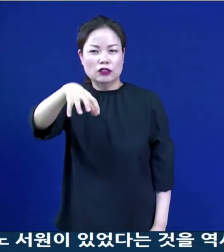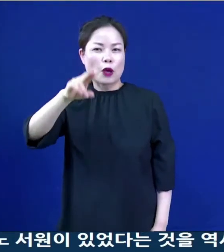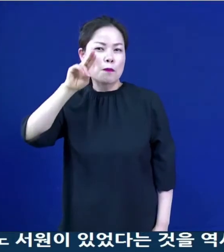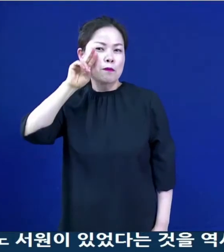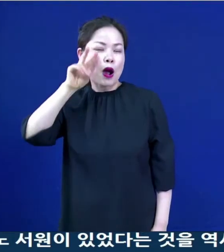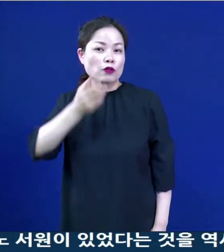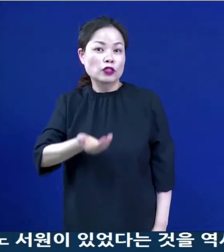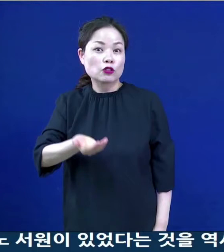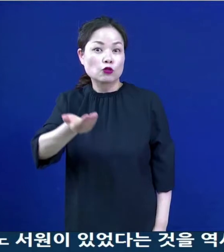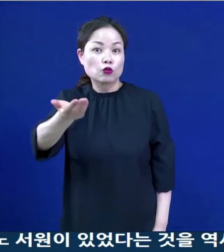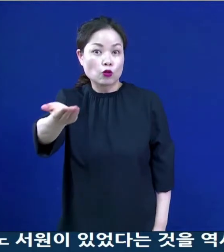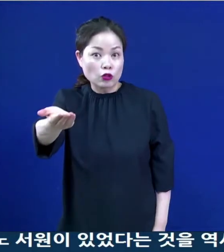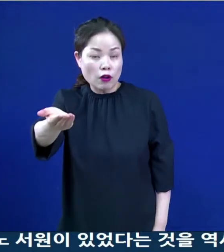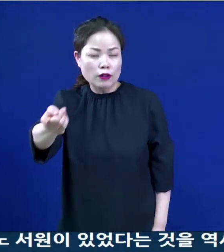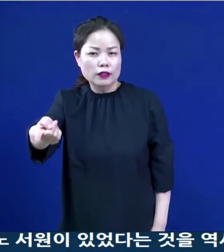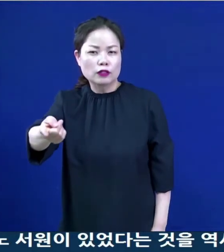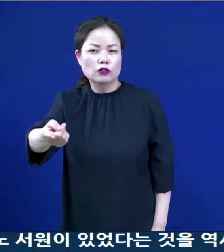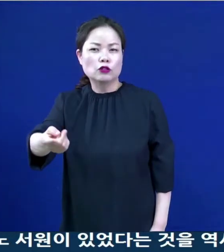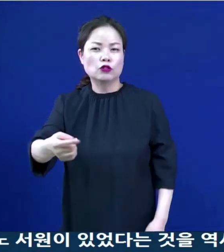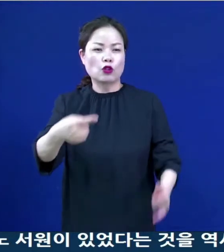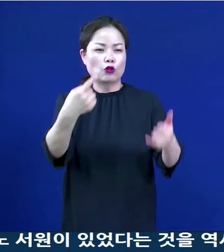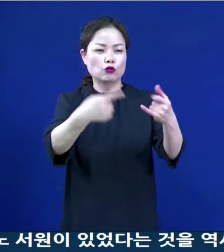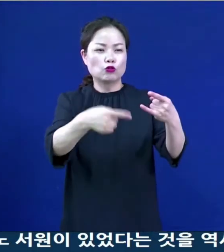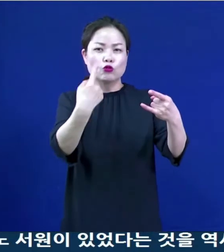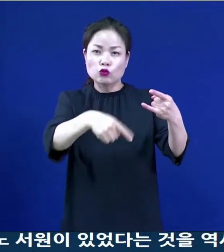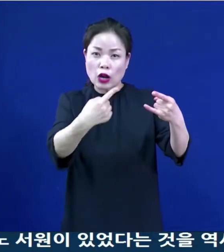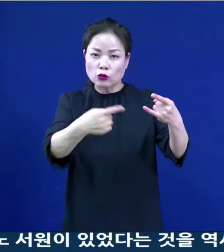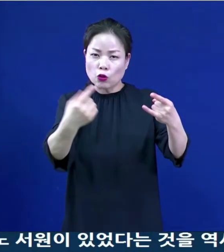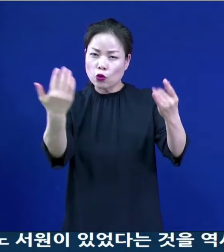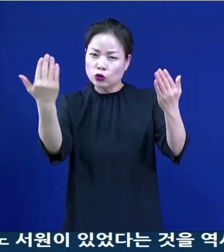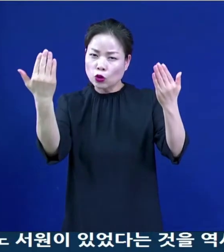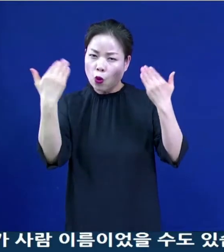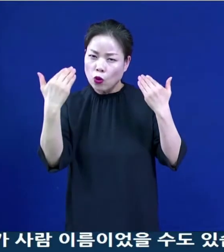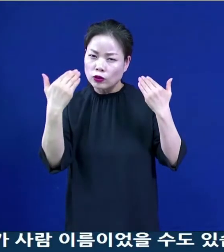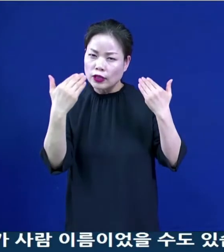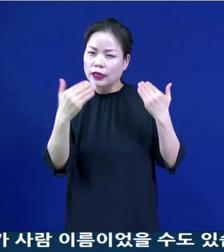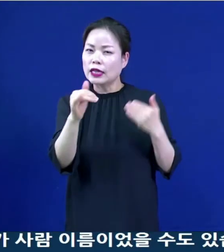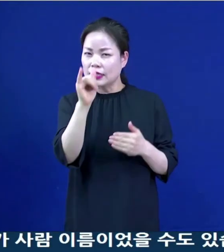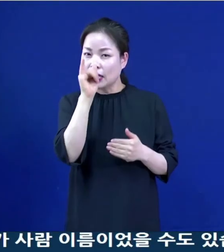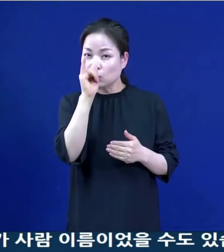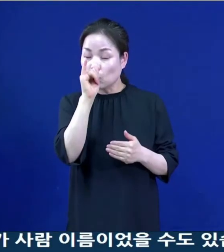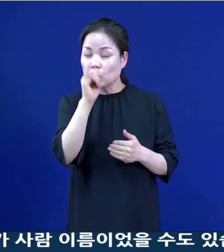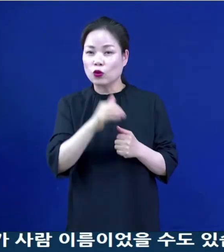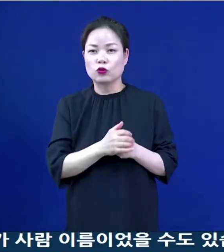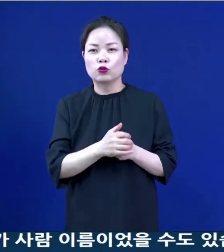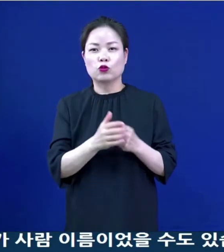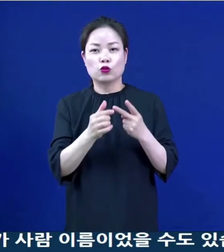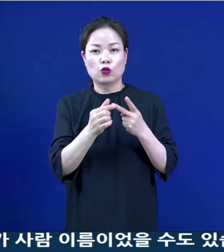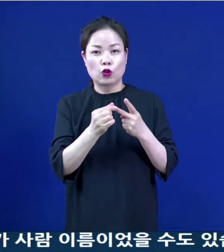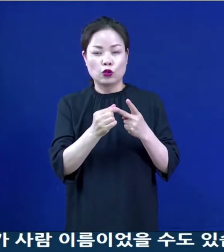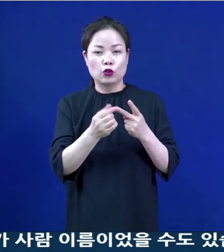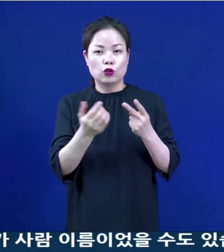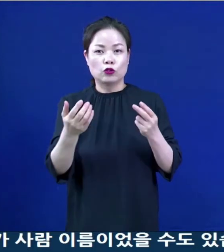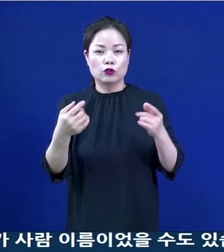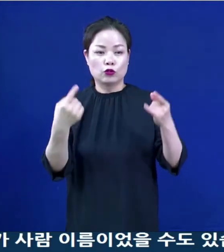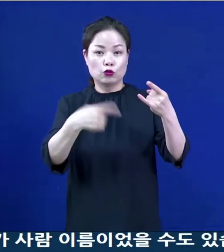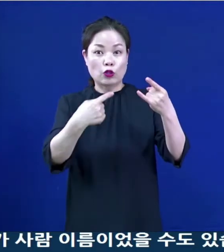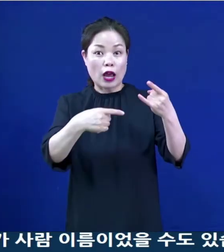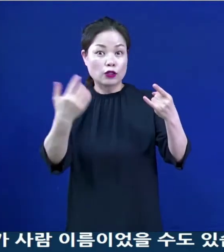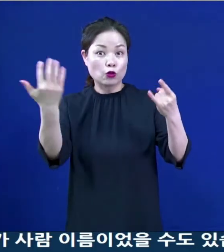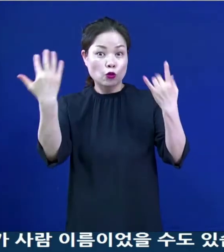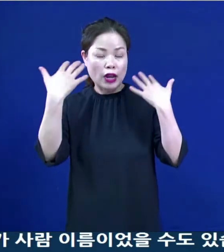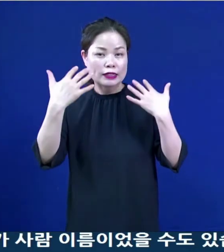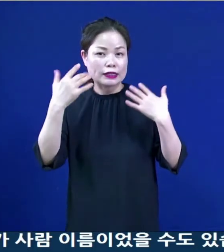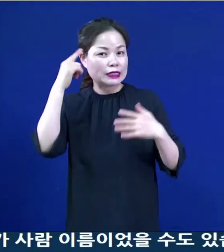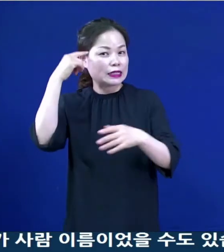바울에게 제공해 줘서 그게 두란노 서원이 됐다 이렇게 이야기하는 설이 하나 있고요. 또 하나는 두란노라는 철학가가